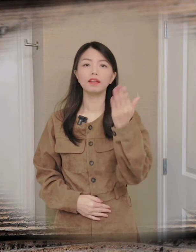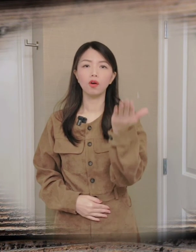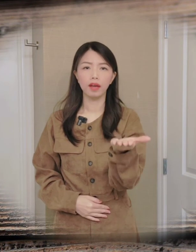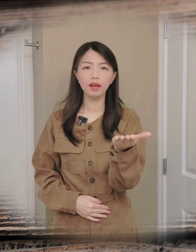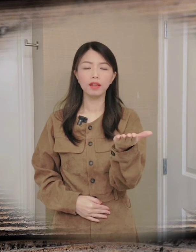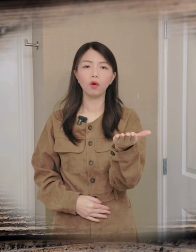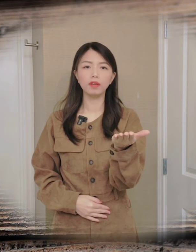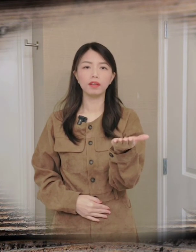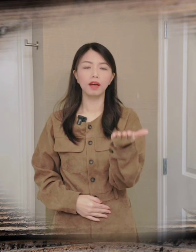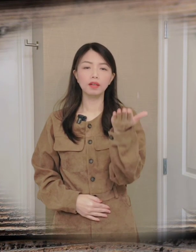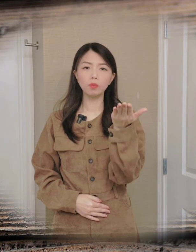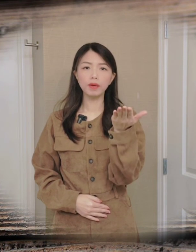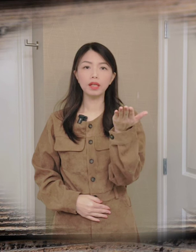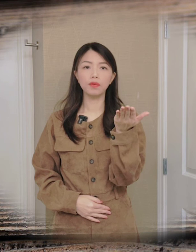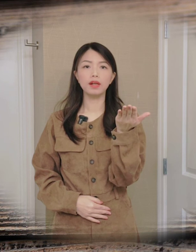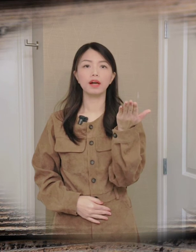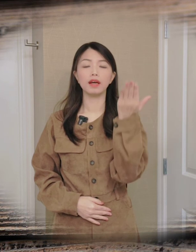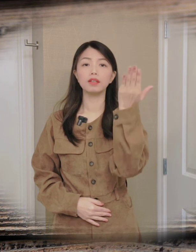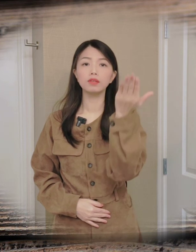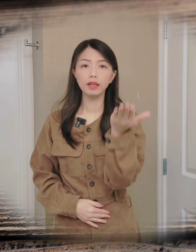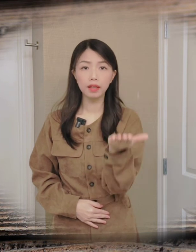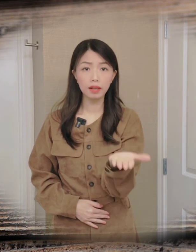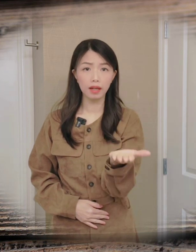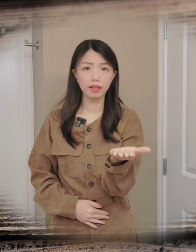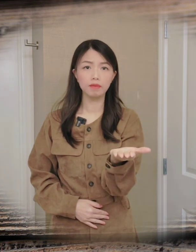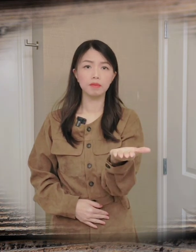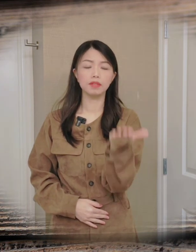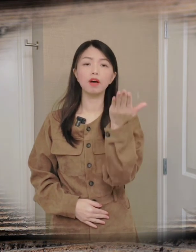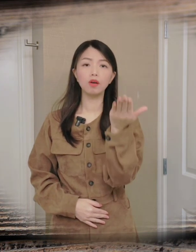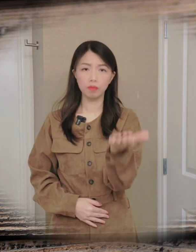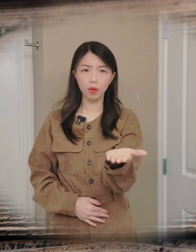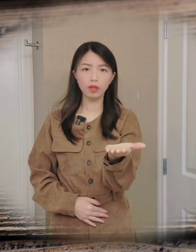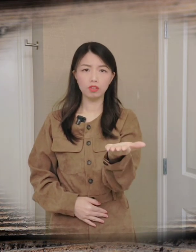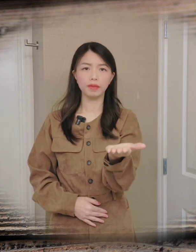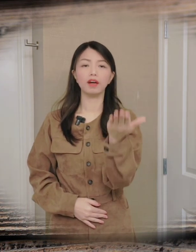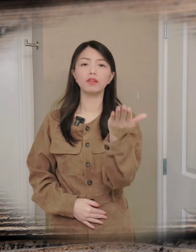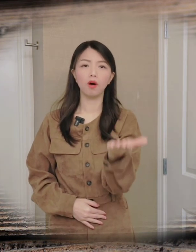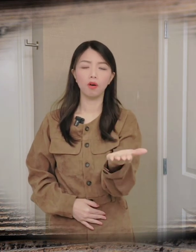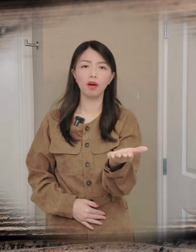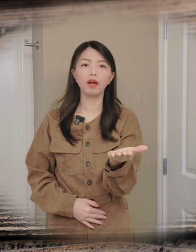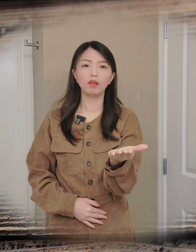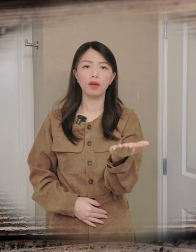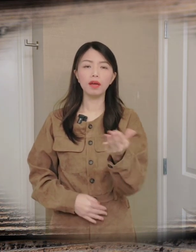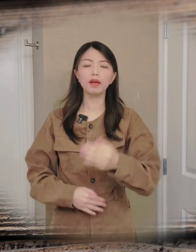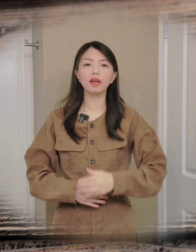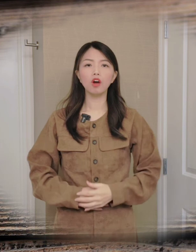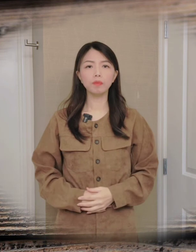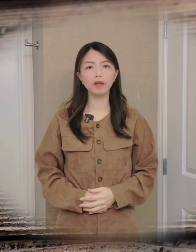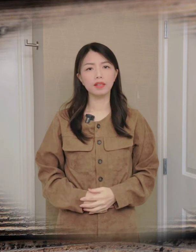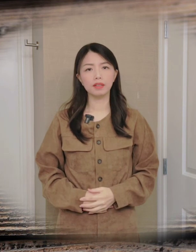형편하신다. 너는 손바닥이 위를 향하게 해서 상대를 가리키시면서 표현해 주시면 돼요.